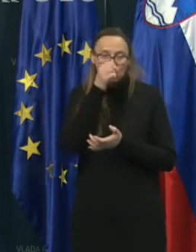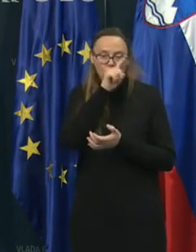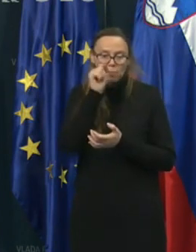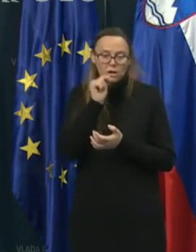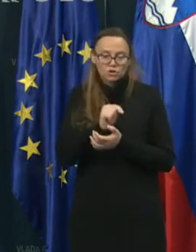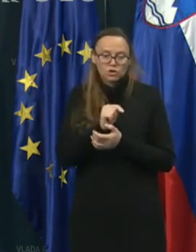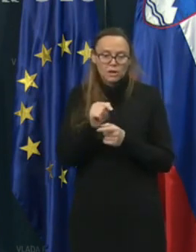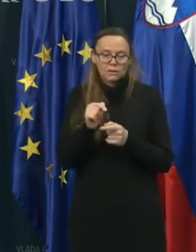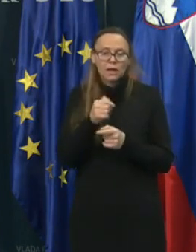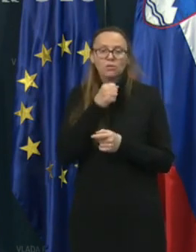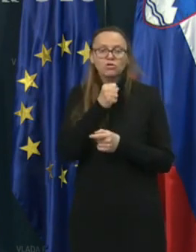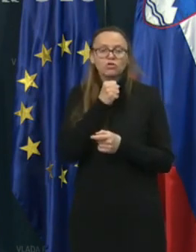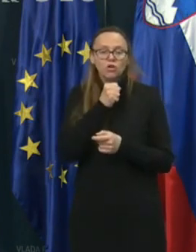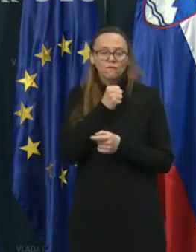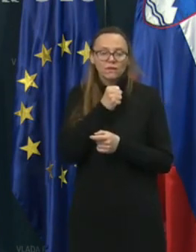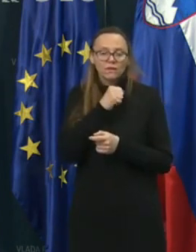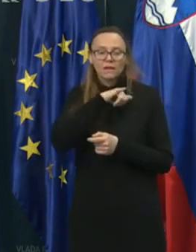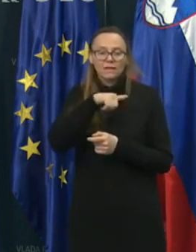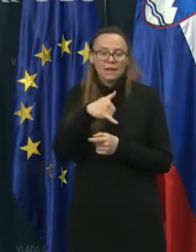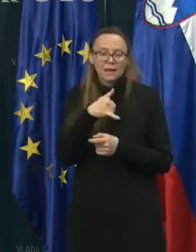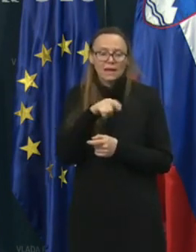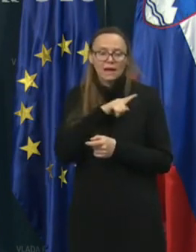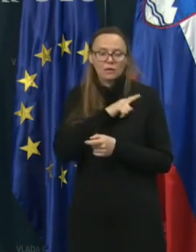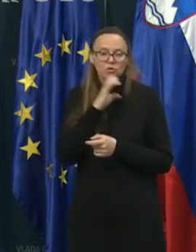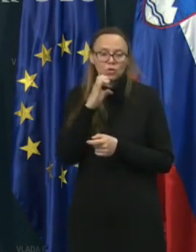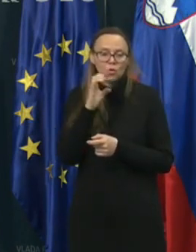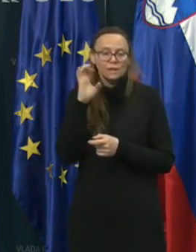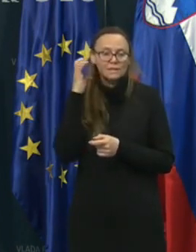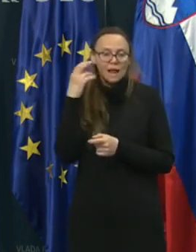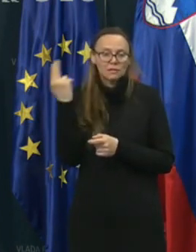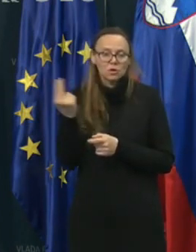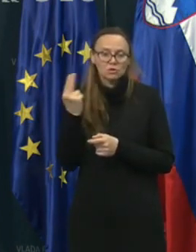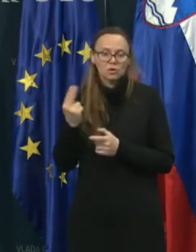novinarke Jernejke Drolec iz Radia Slovenija.